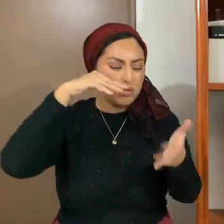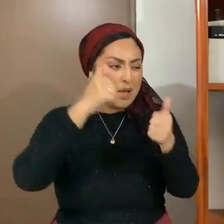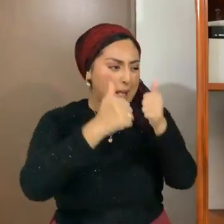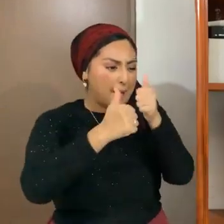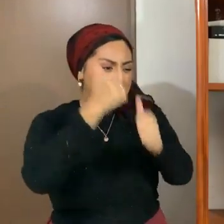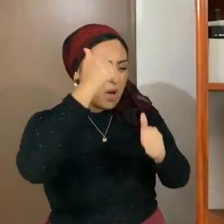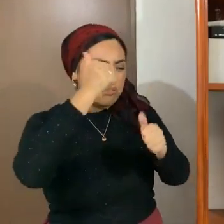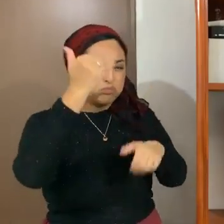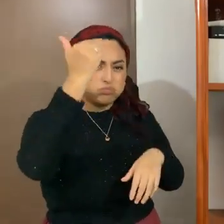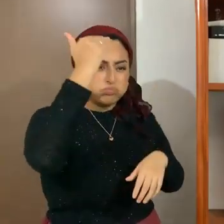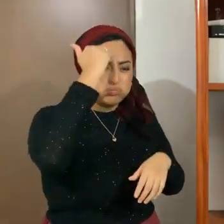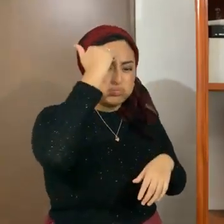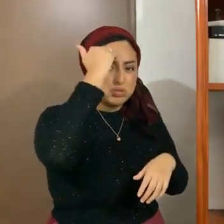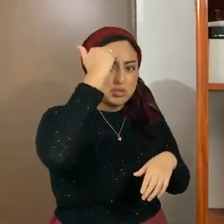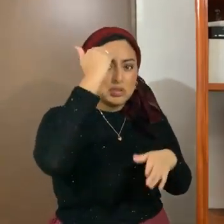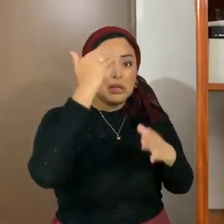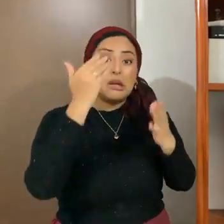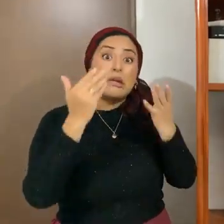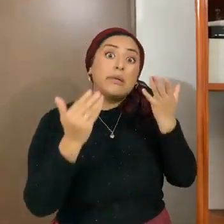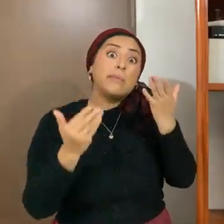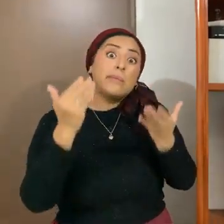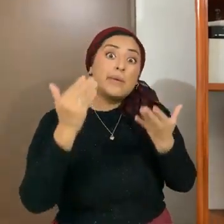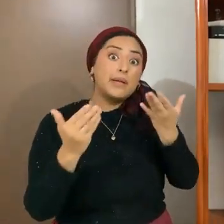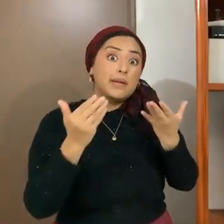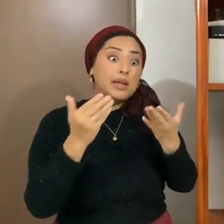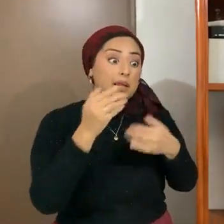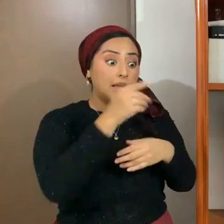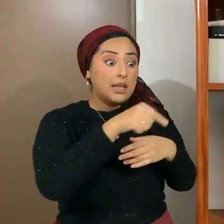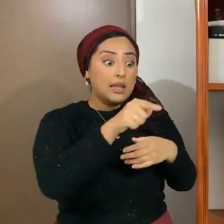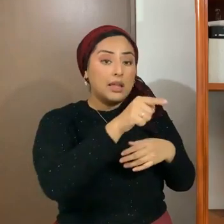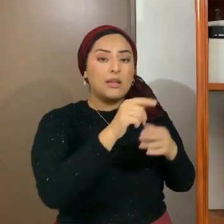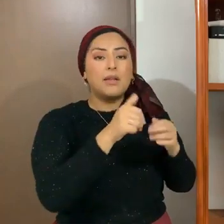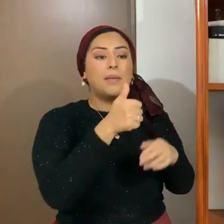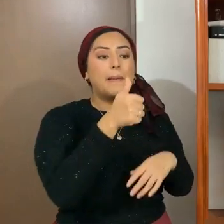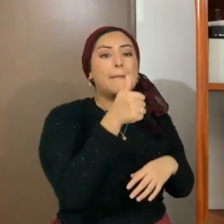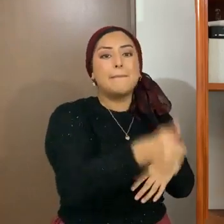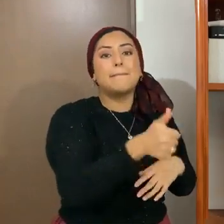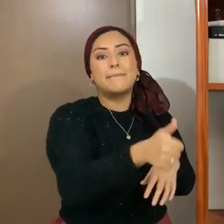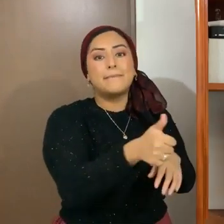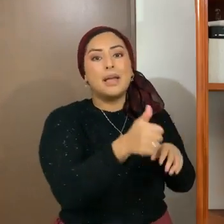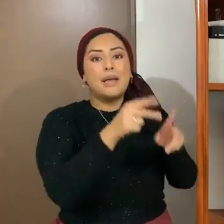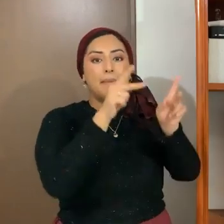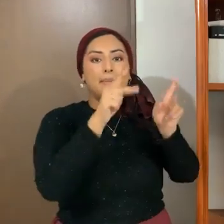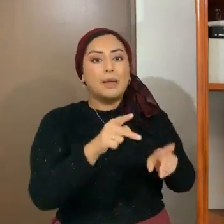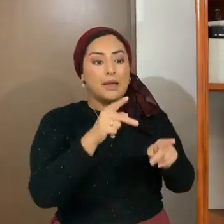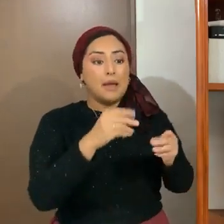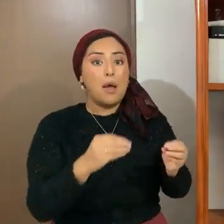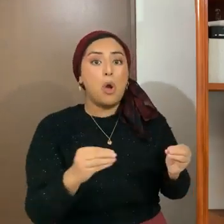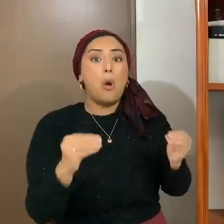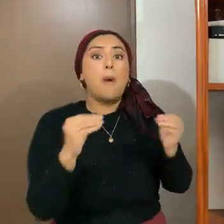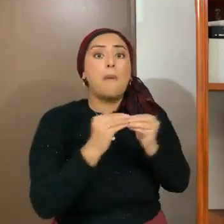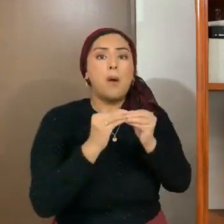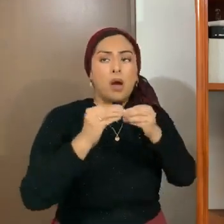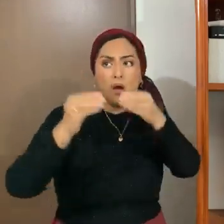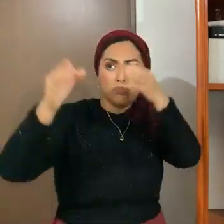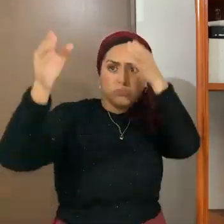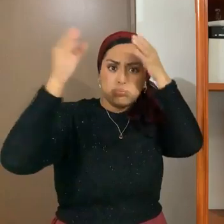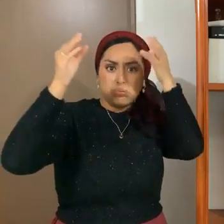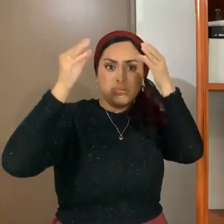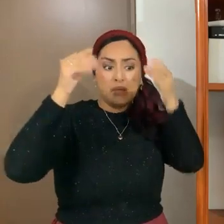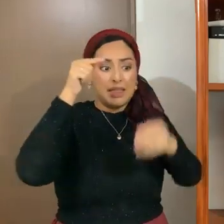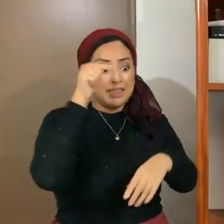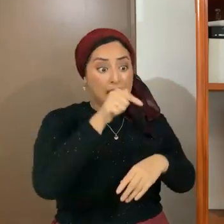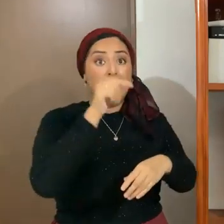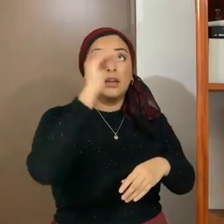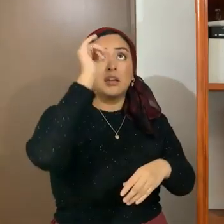más letrado, porque entonces sería una meritocracia, sería que quien fuera más meritorio en sus